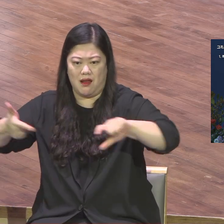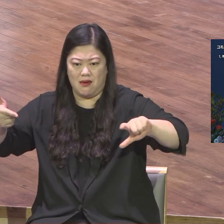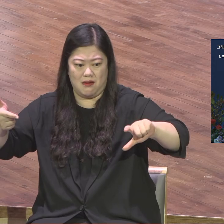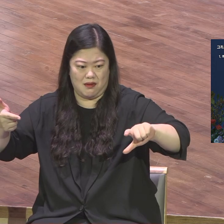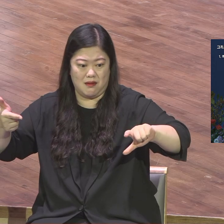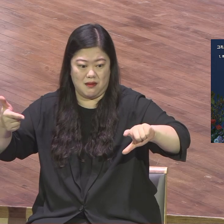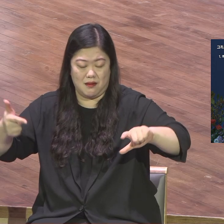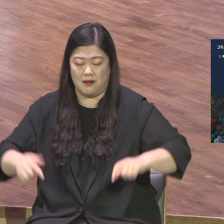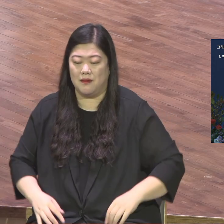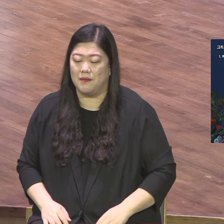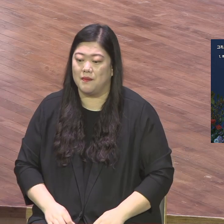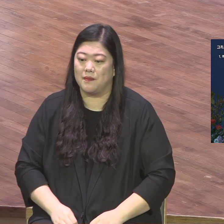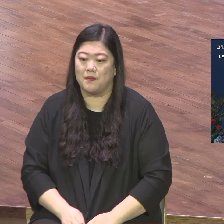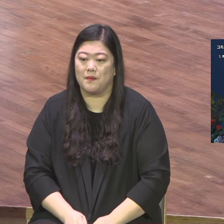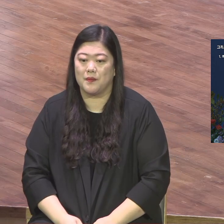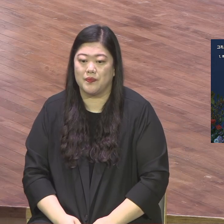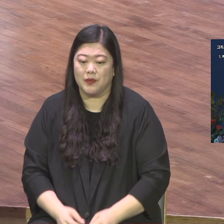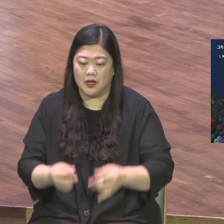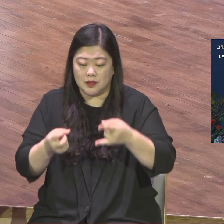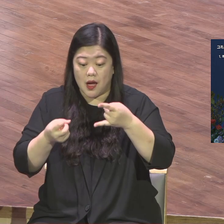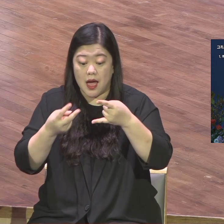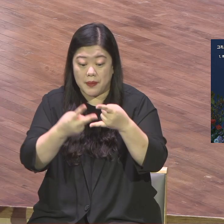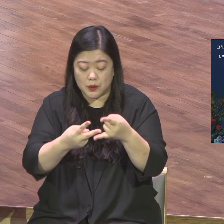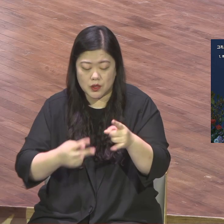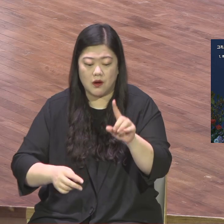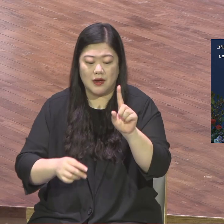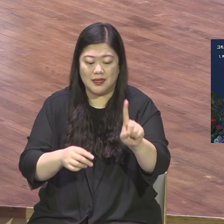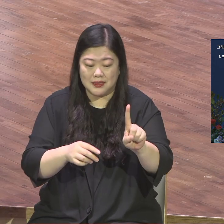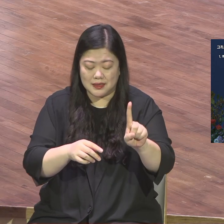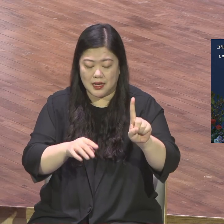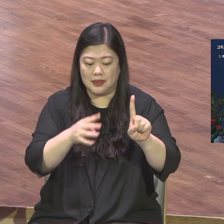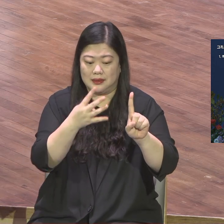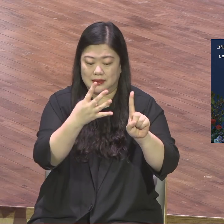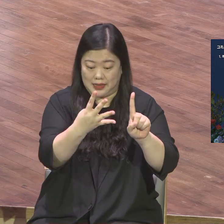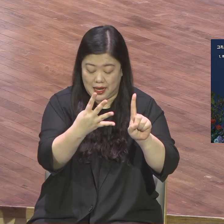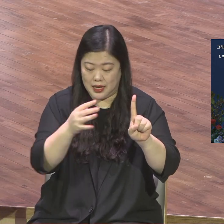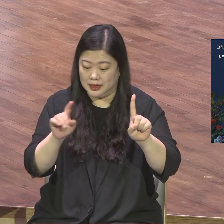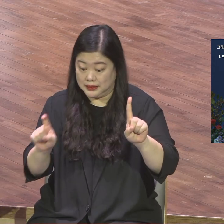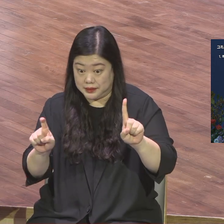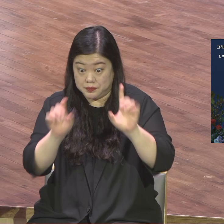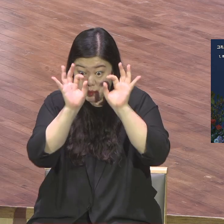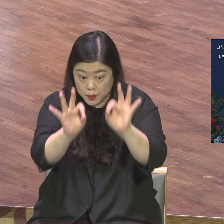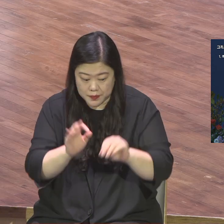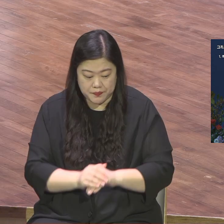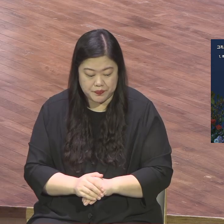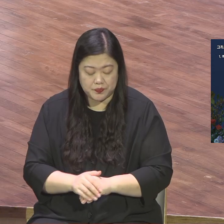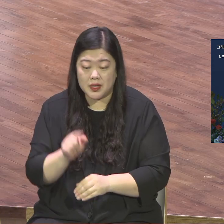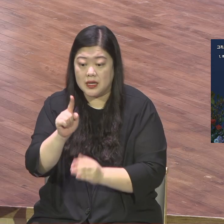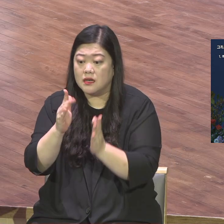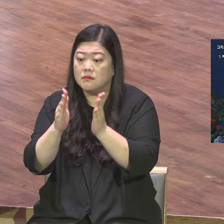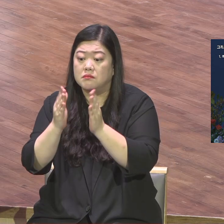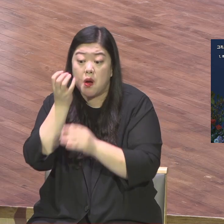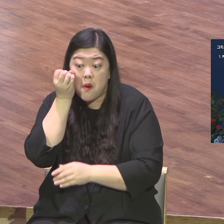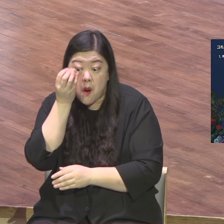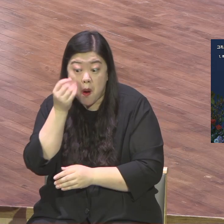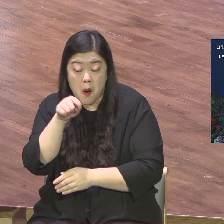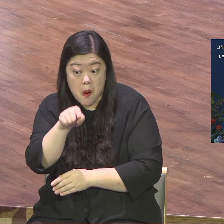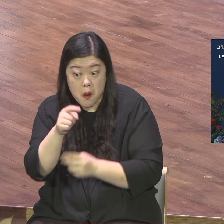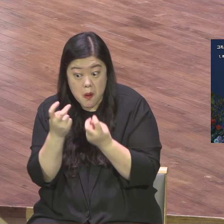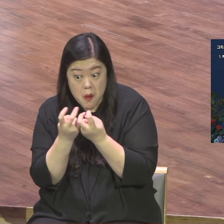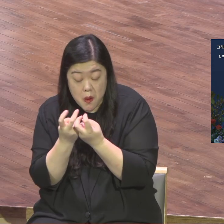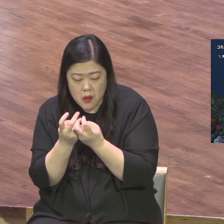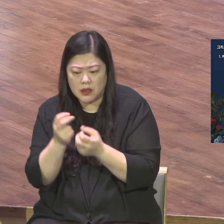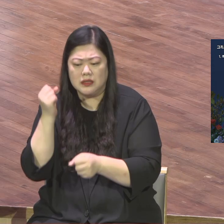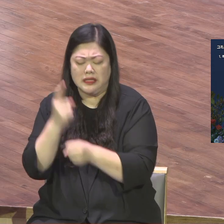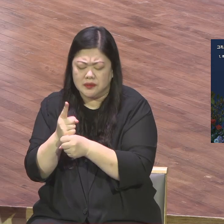말씀이 에베소서 1장 4절과 10절에 그렇게 나와 있어요. 이 비밀은 하나님께서 창세 전부터